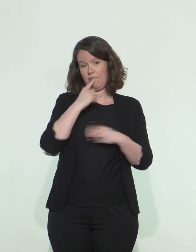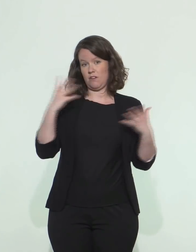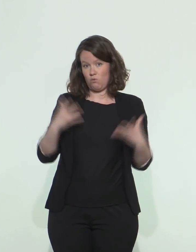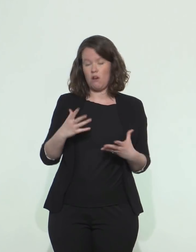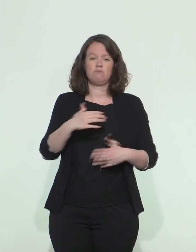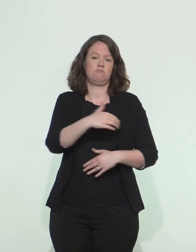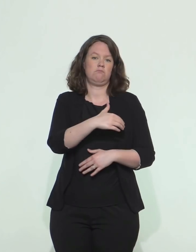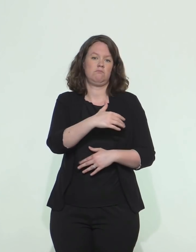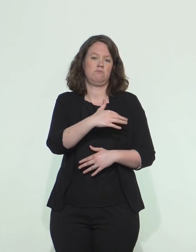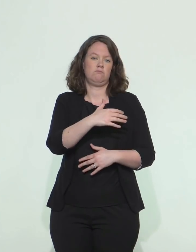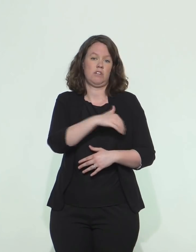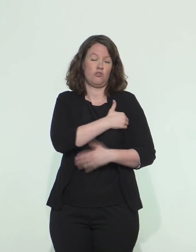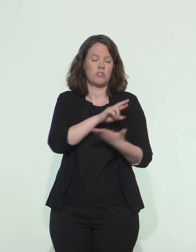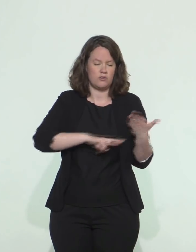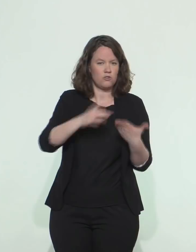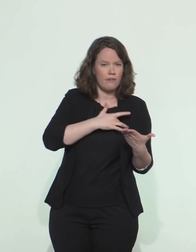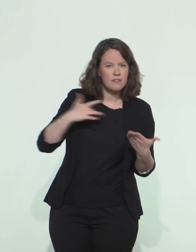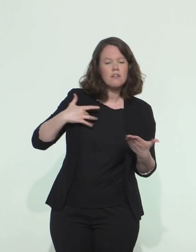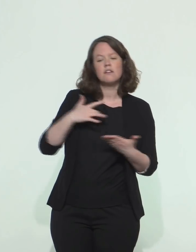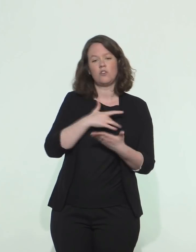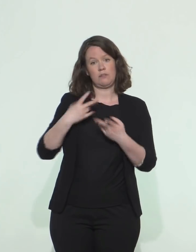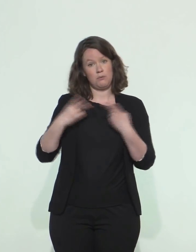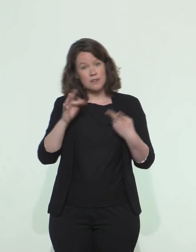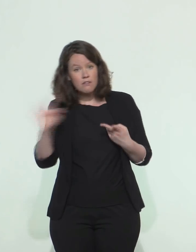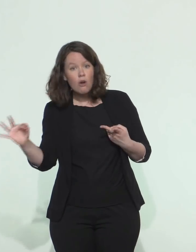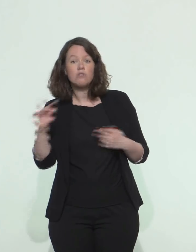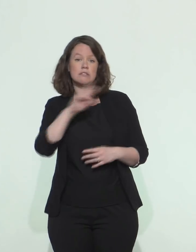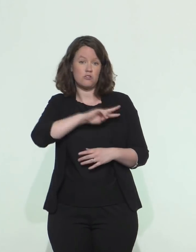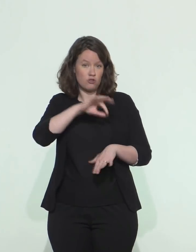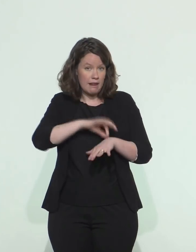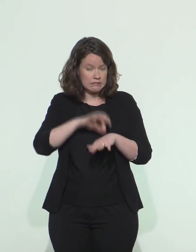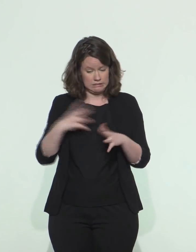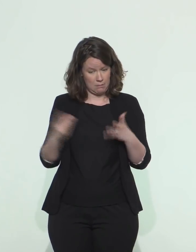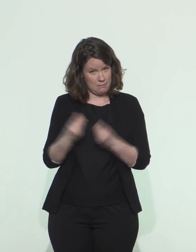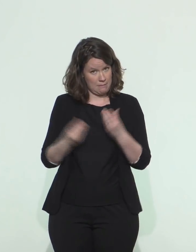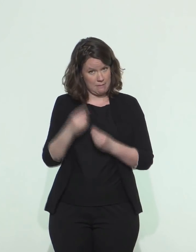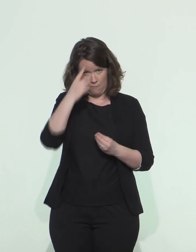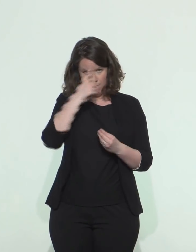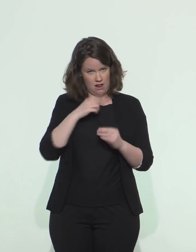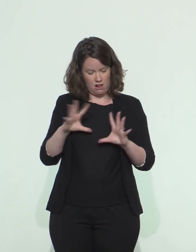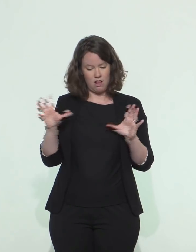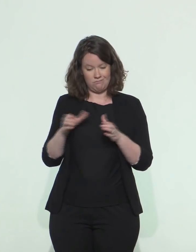cellule de santé publique France en région, par l'appui de l'assurance maladie si nécessaire. Ce sont des appuis, mais ce sont vraiment des investigations épidémiologiques.